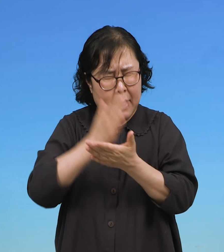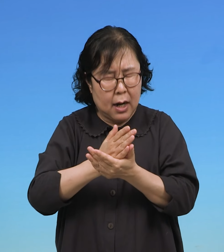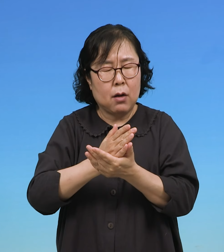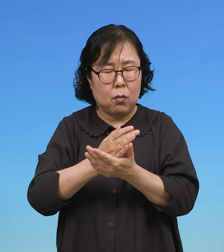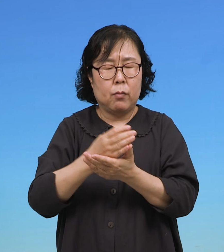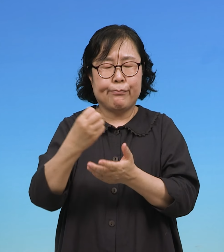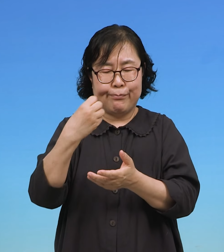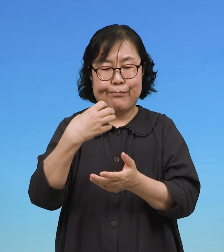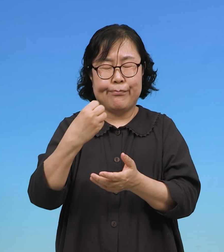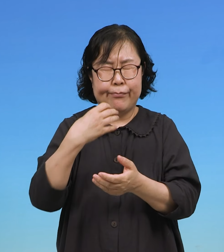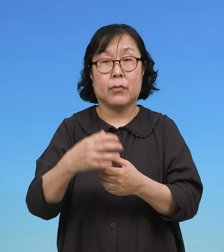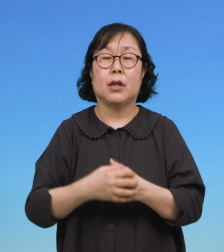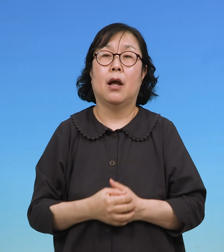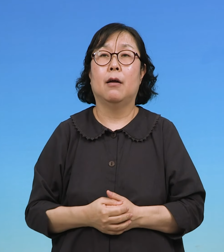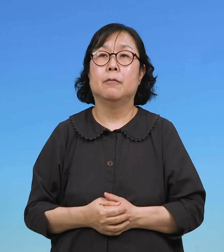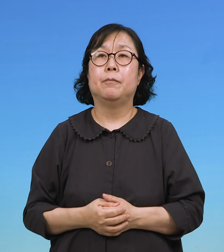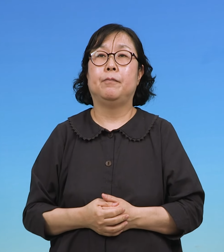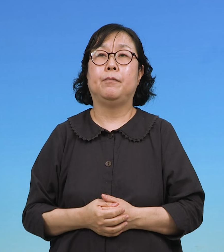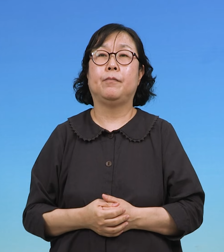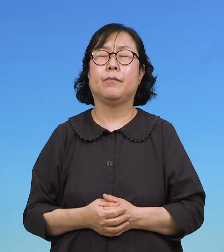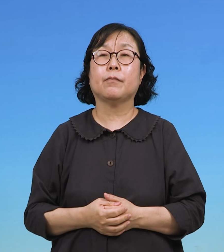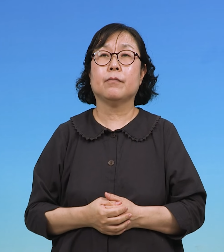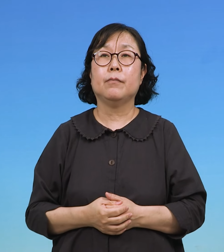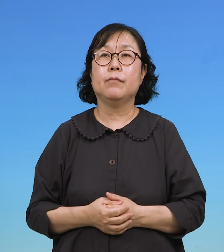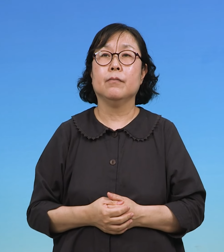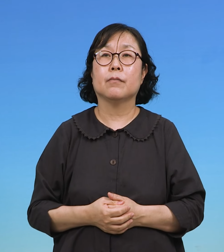하지 말라는 거예요.